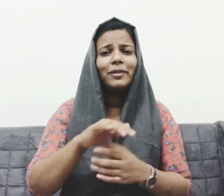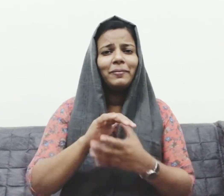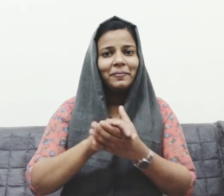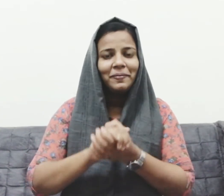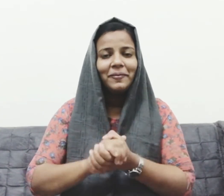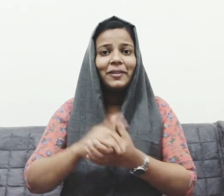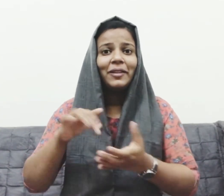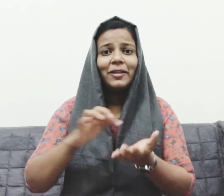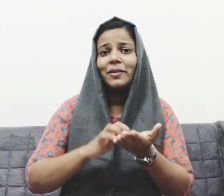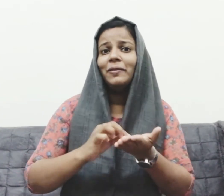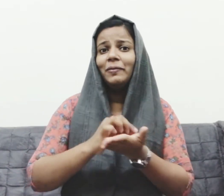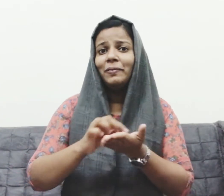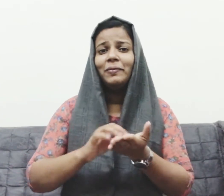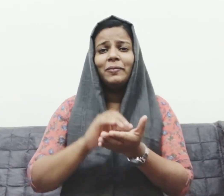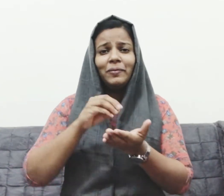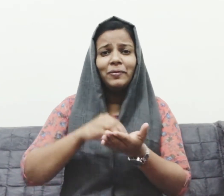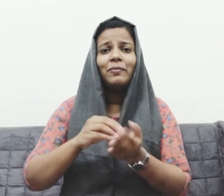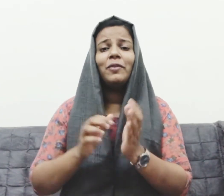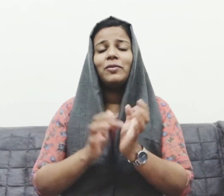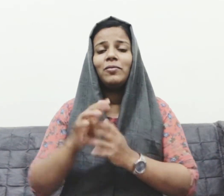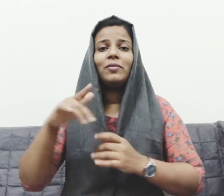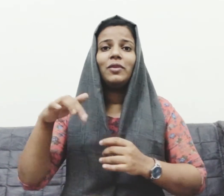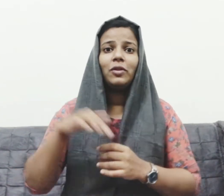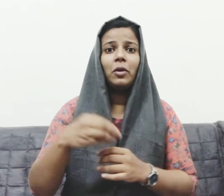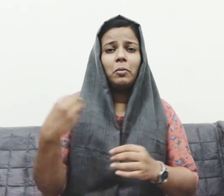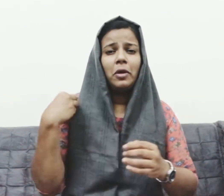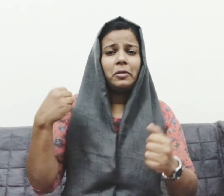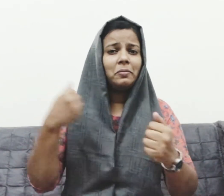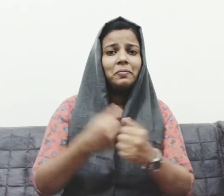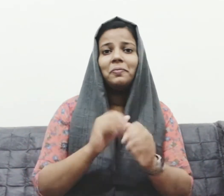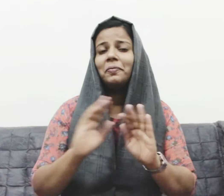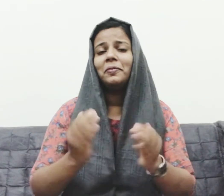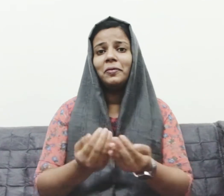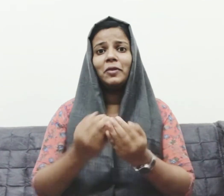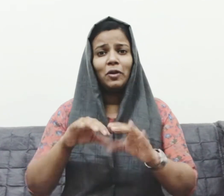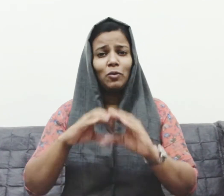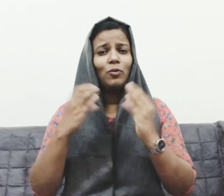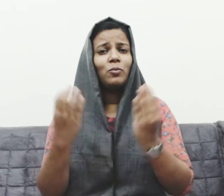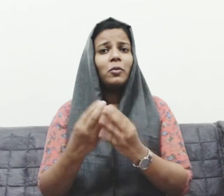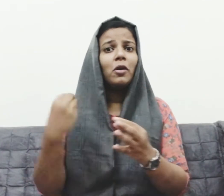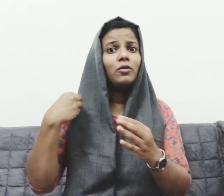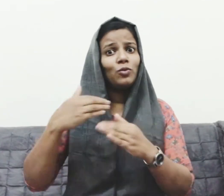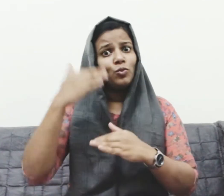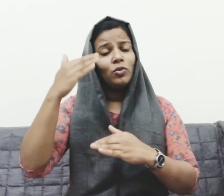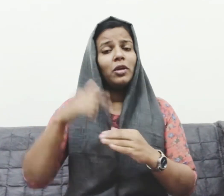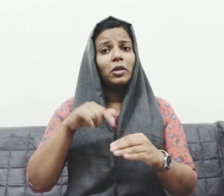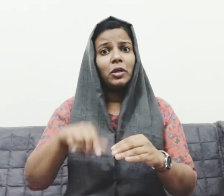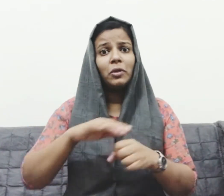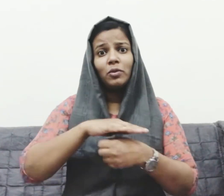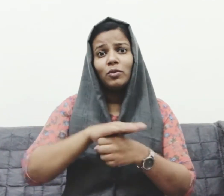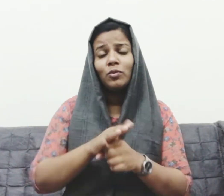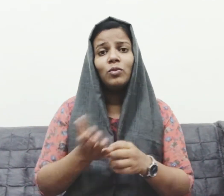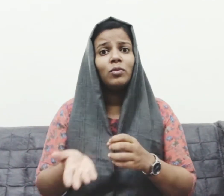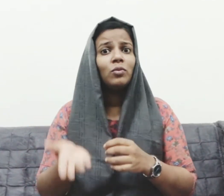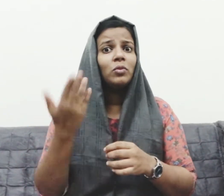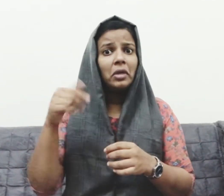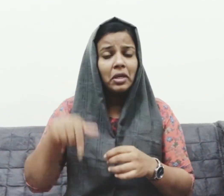നമ്മളെ കൈ ഉള്ളം കയ്യിൽ വരച്ച് നടത്തുക. അനർത്ഥങ്ങൾ, അപകടങ്ങളൊക്കെ നിറഞ്ഞ ഈ ലോകത്തിൽ ആമേൻ അത്ഭുതകരമായി ഈ മഹാമാരിയൊക്കെ ഭൂമിയിൽ നിറഞ്ഞു